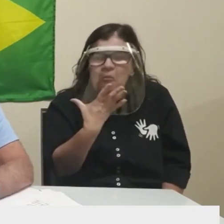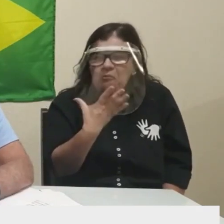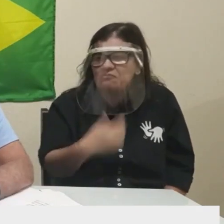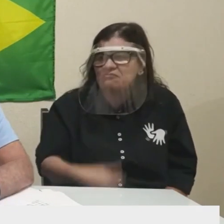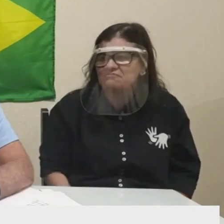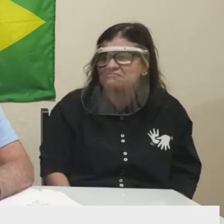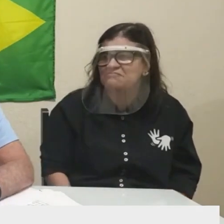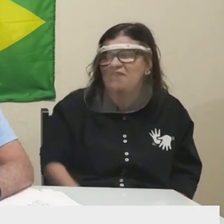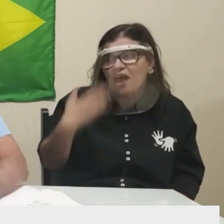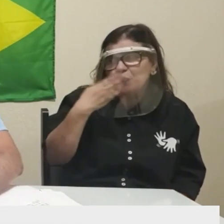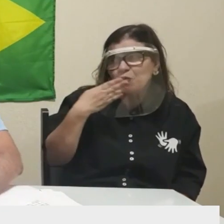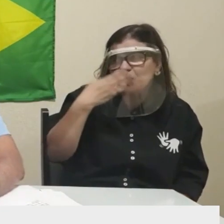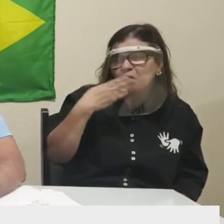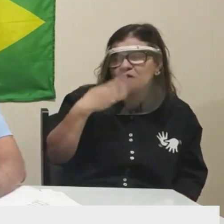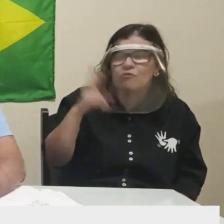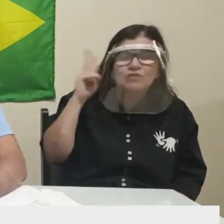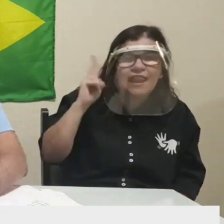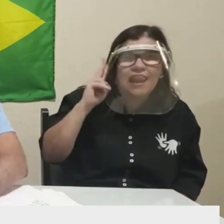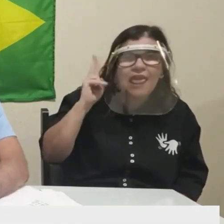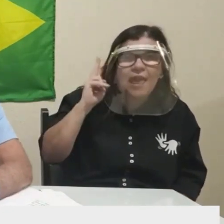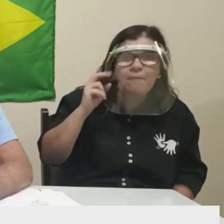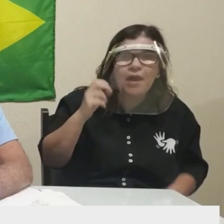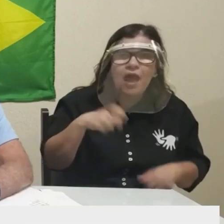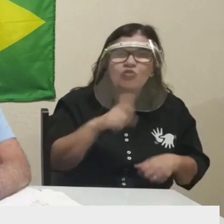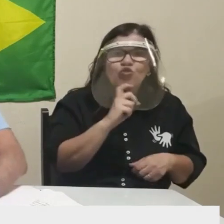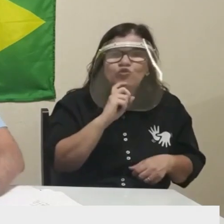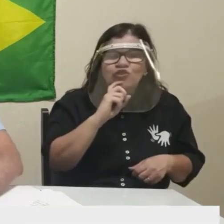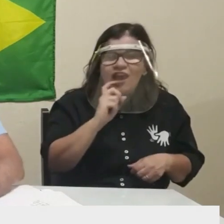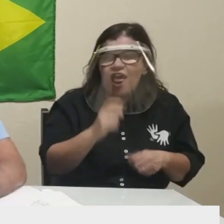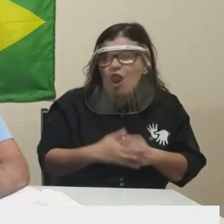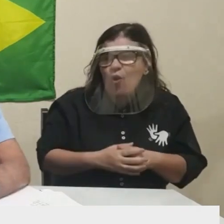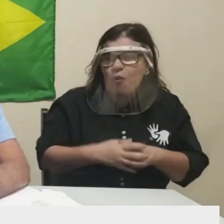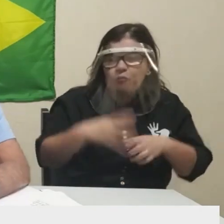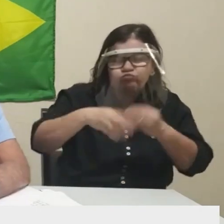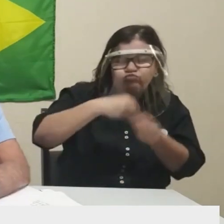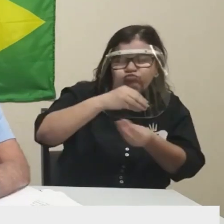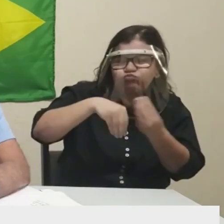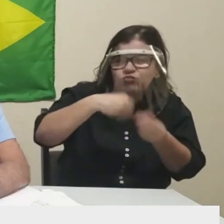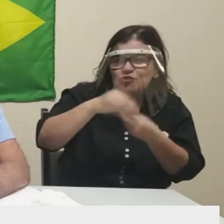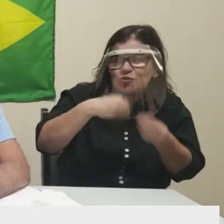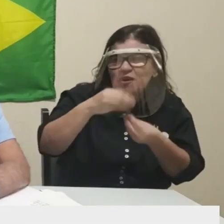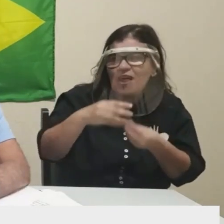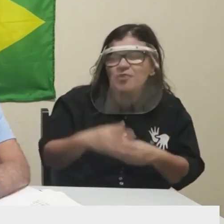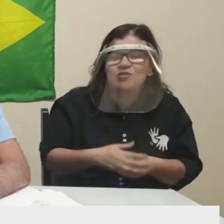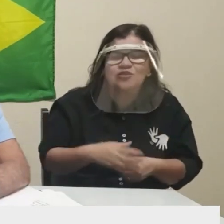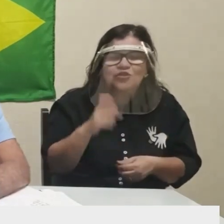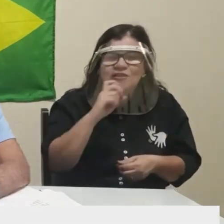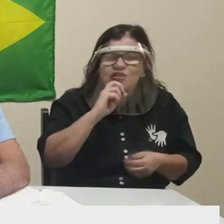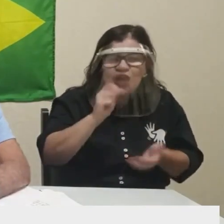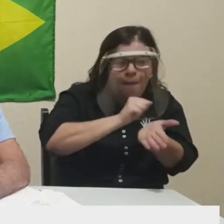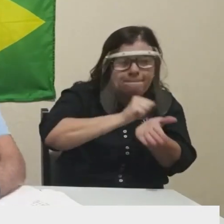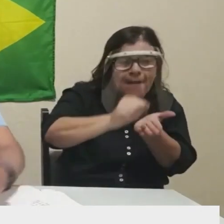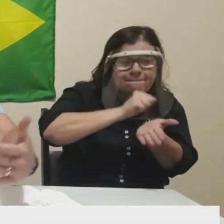Um pouquinho de glicose, né? Tu lembra da raspadinha aqui no Vado Ribeira? Que é raspadinha? Raspadinha é a groselha com gelo raspado.